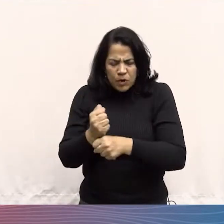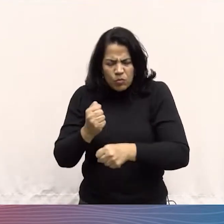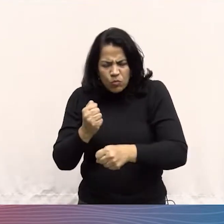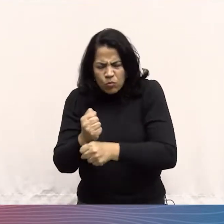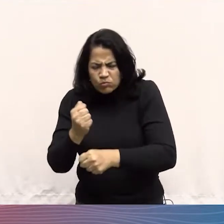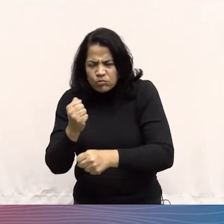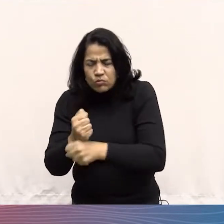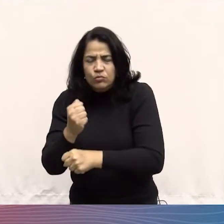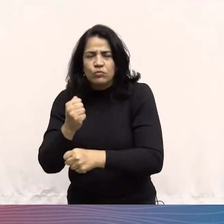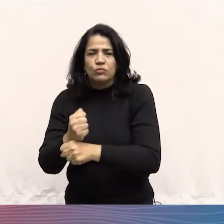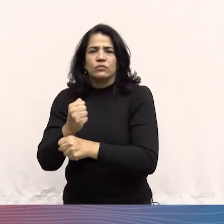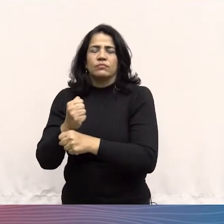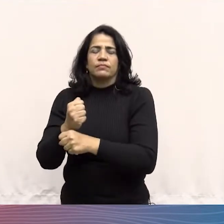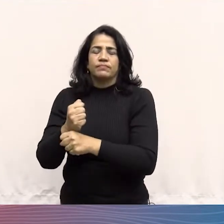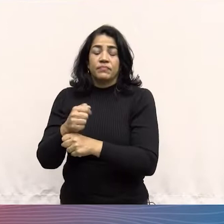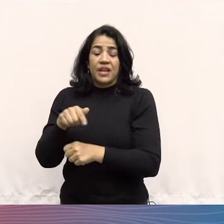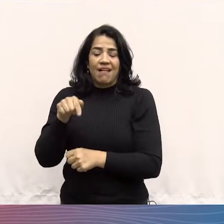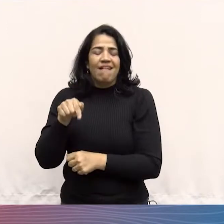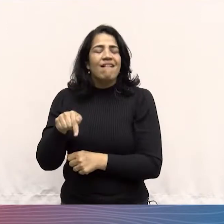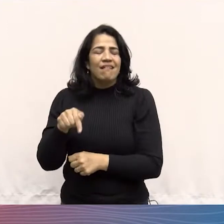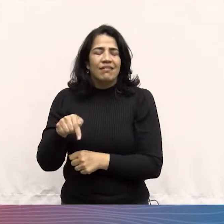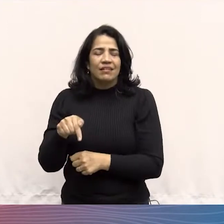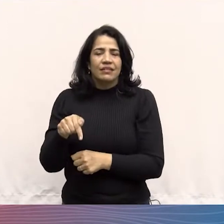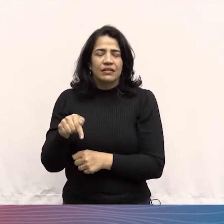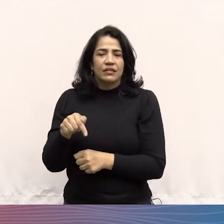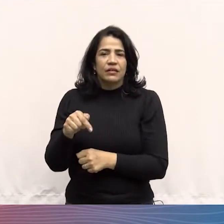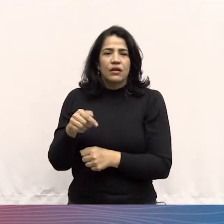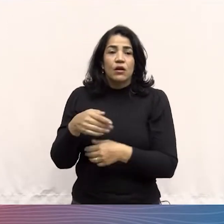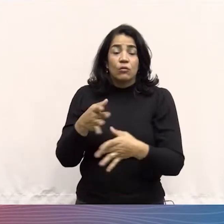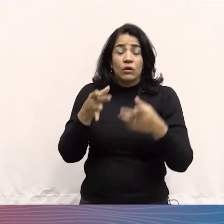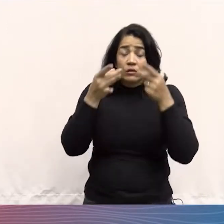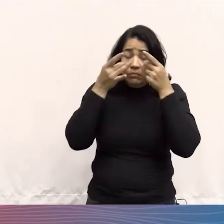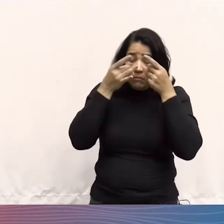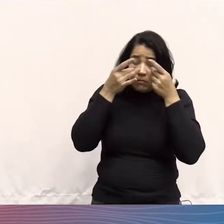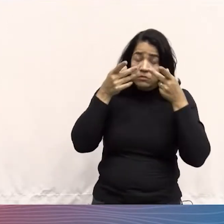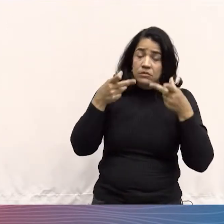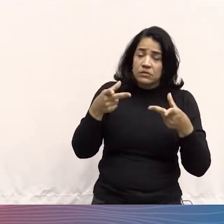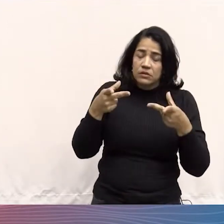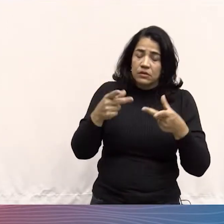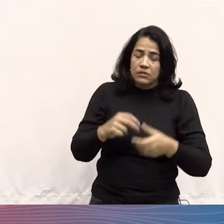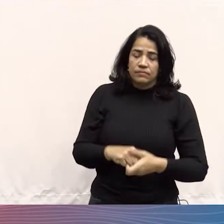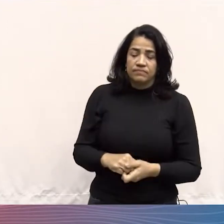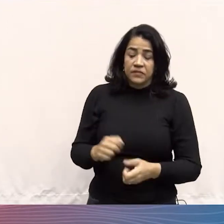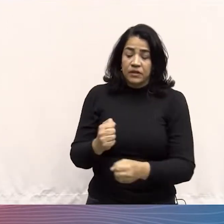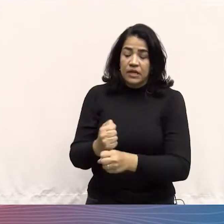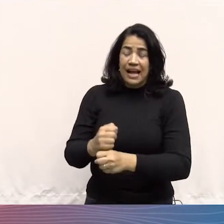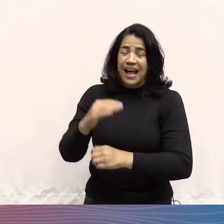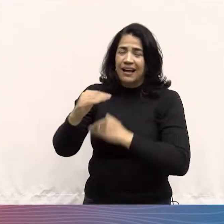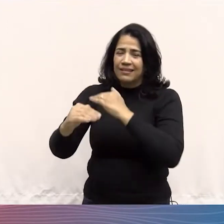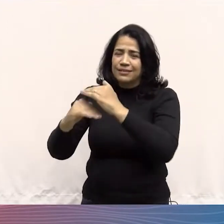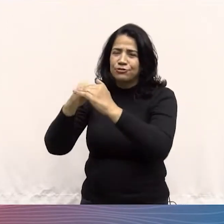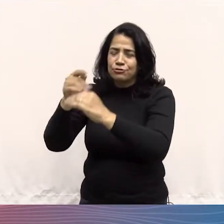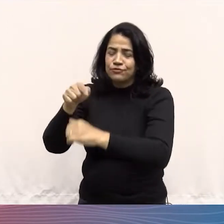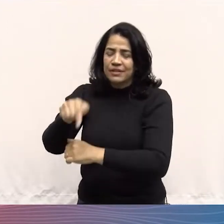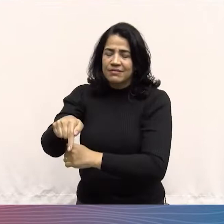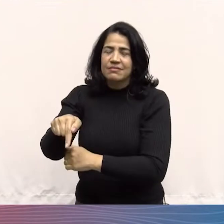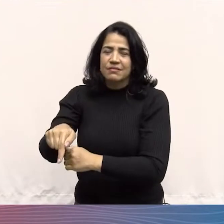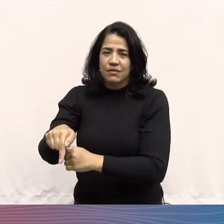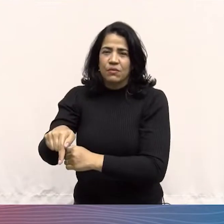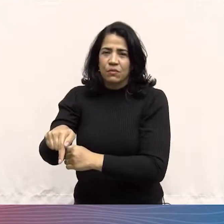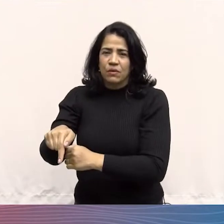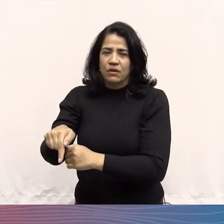Aqui, irmãos, eu quero chamar a atenção dos irmãos, aqui a edificação deles se faziam